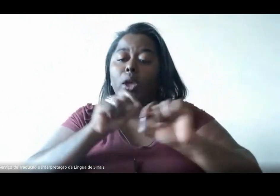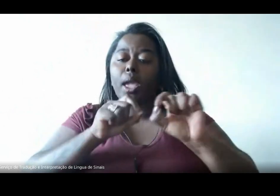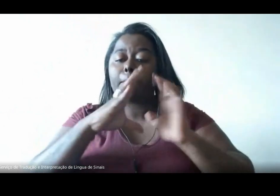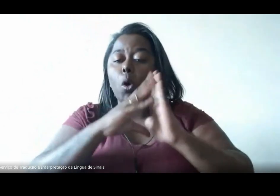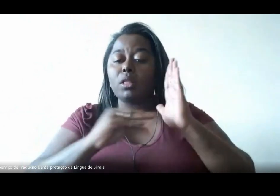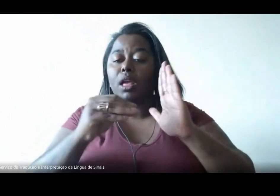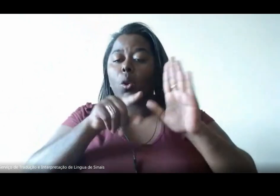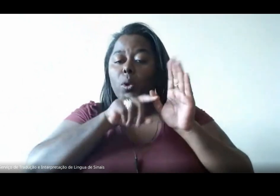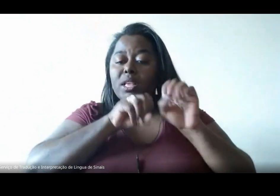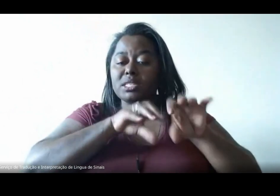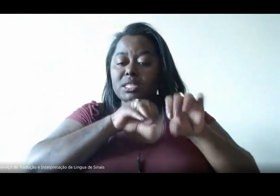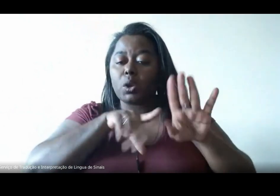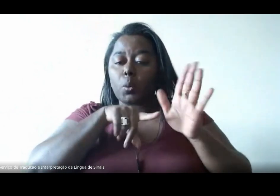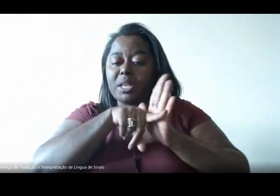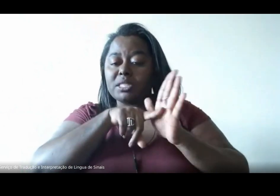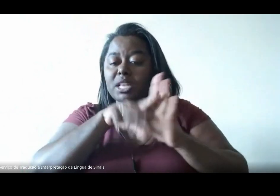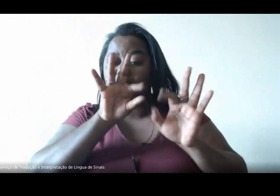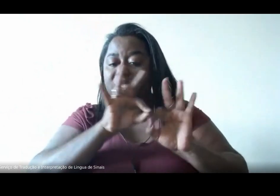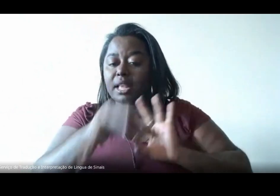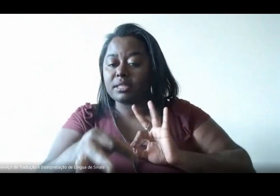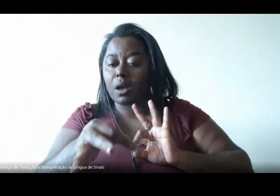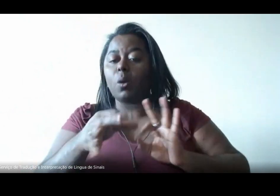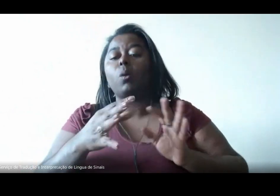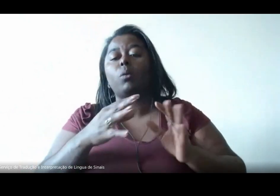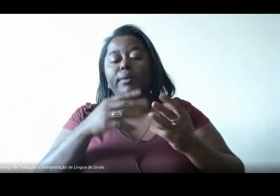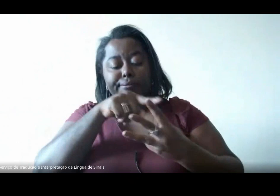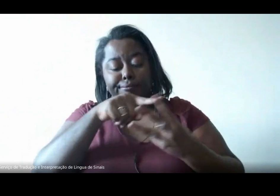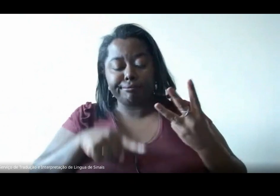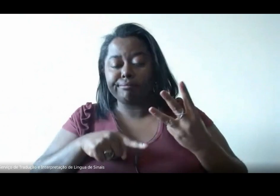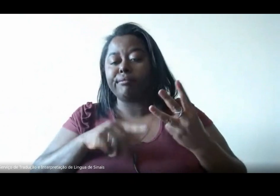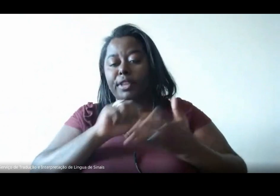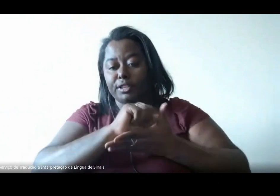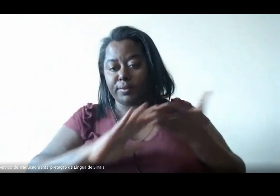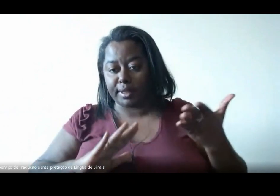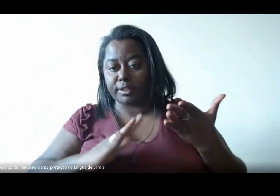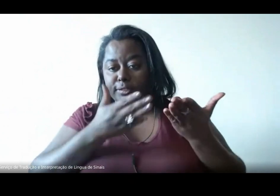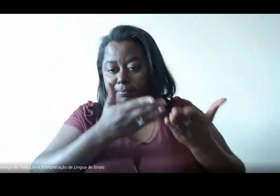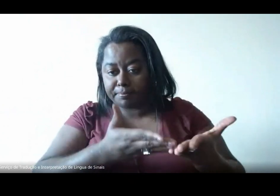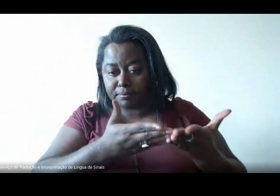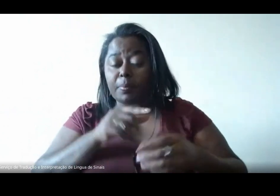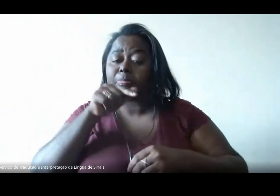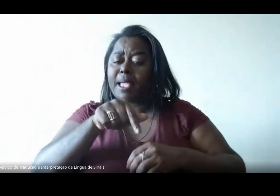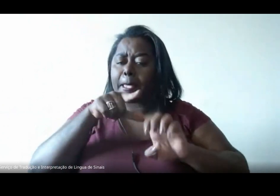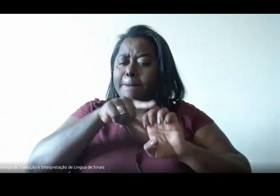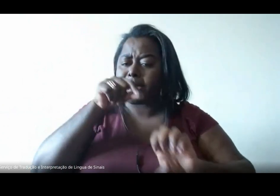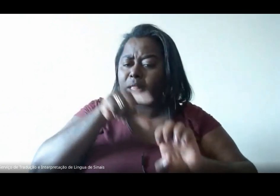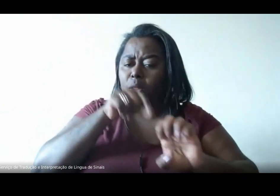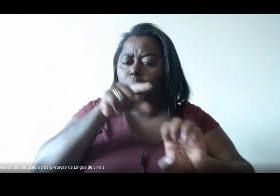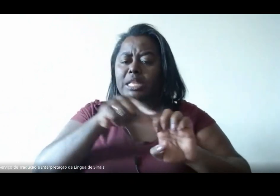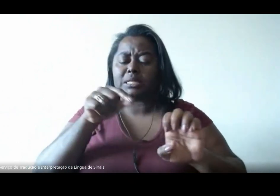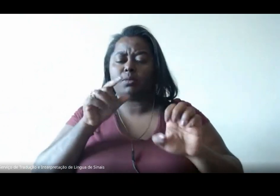pesquisa e extensão e pauta as nossas atividades nesse tripé.